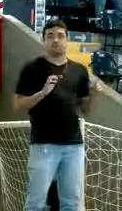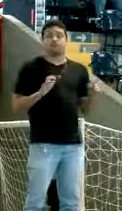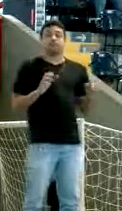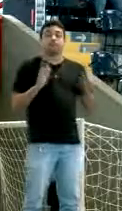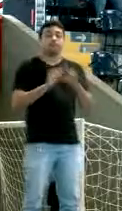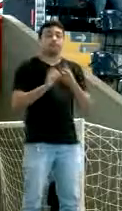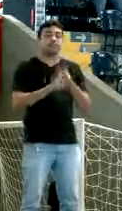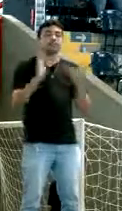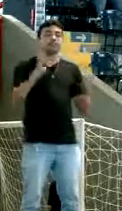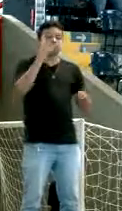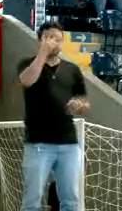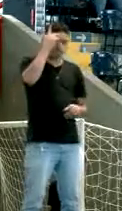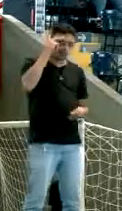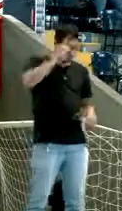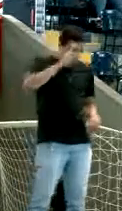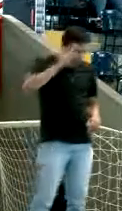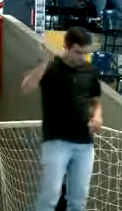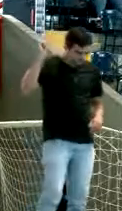Eu seria daquele tempo